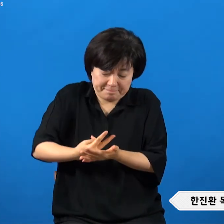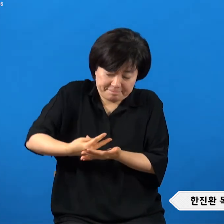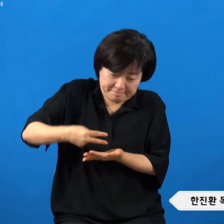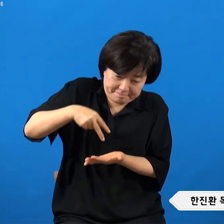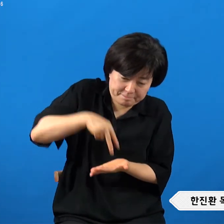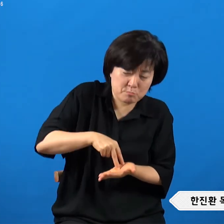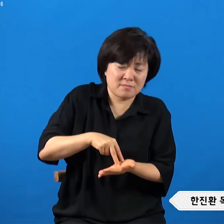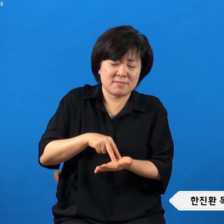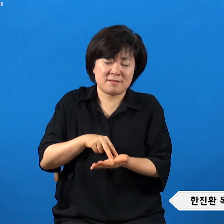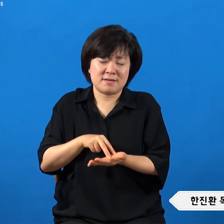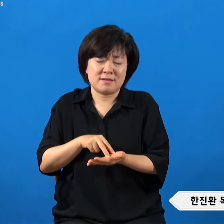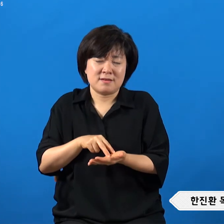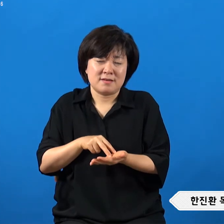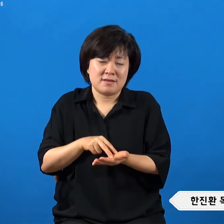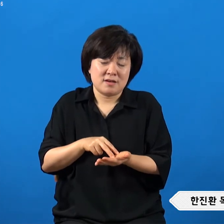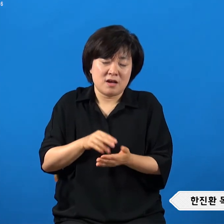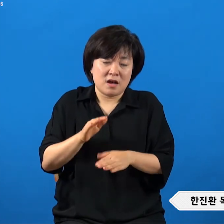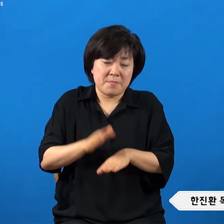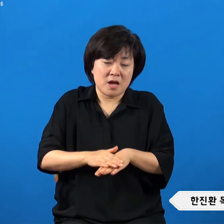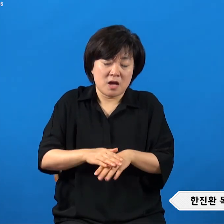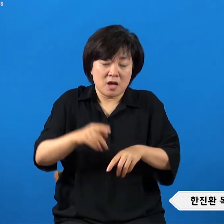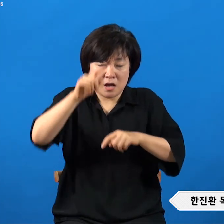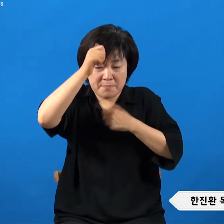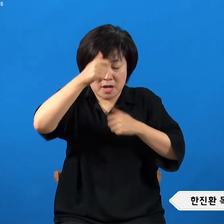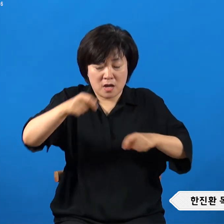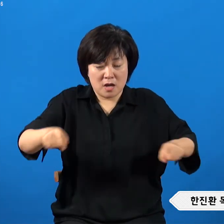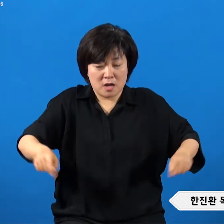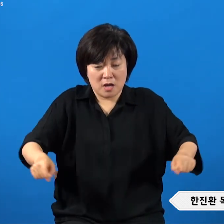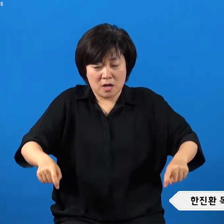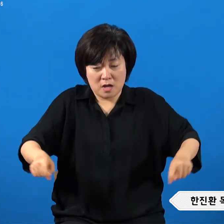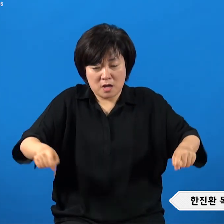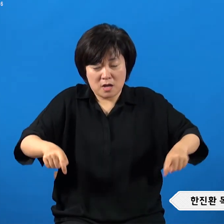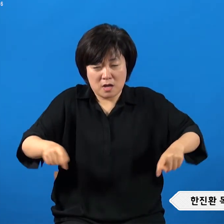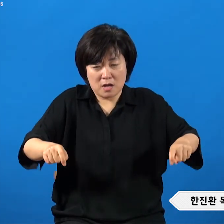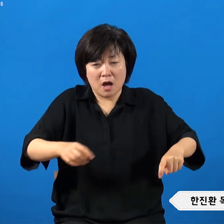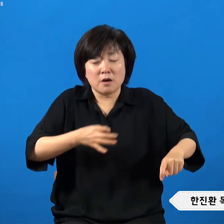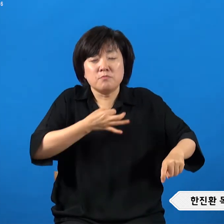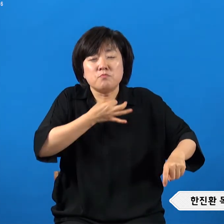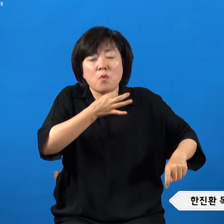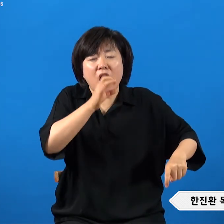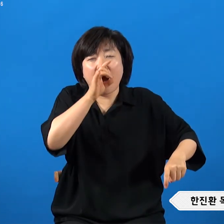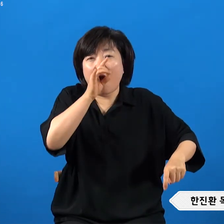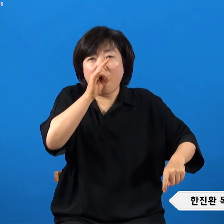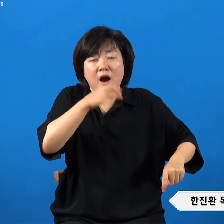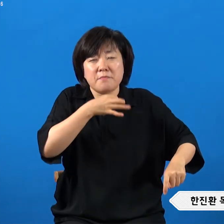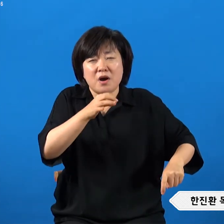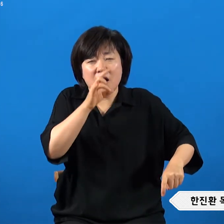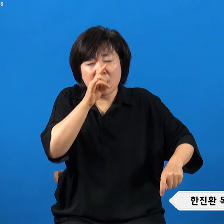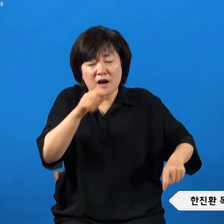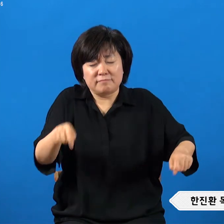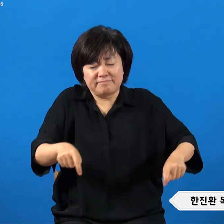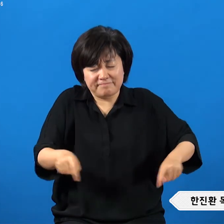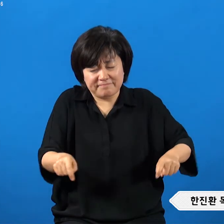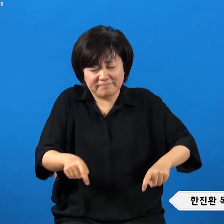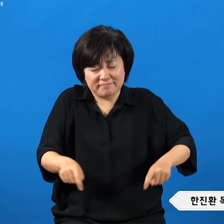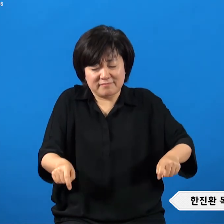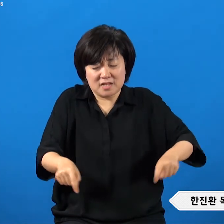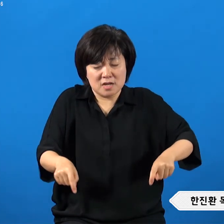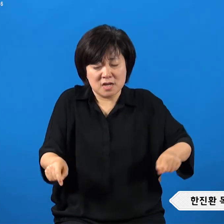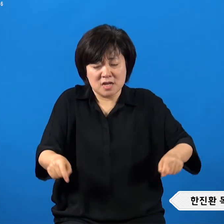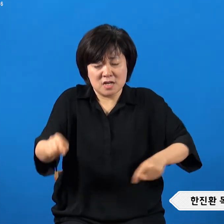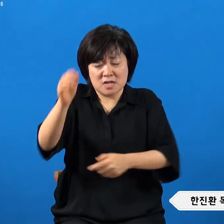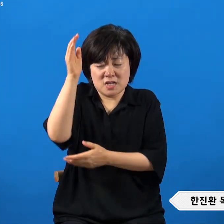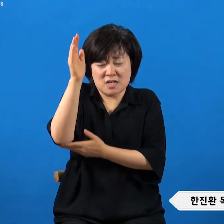올라갔습니다. 다리가 후들후들 떨리고 그냥 목소리가 제대로 나오지도 않습니다. 그래서 설교하는